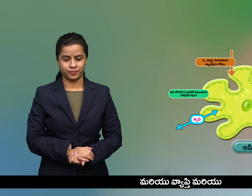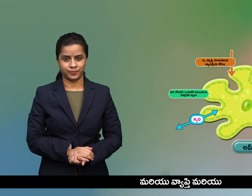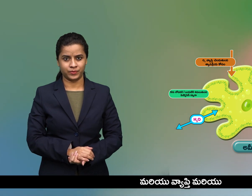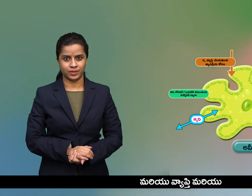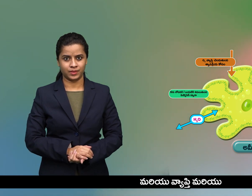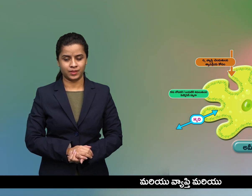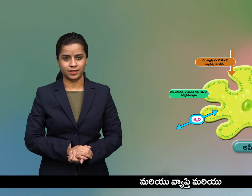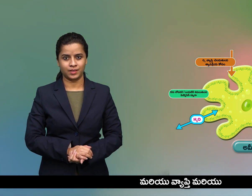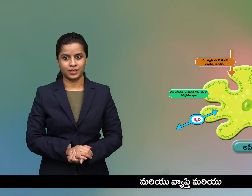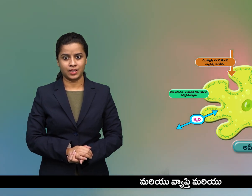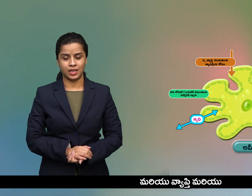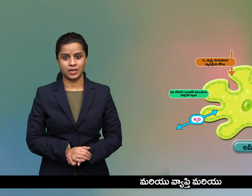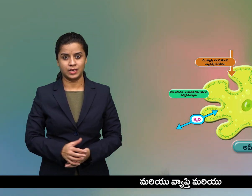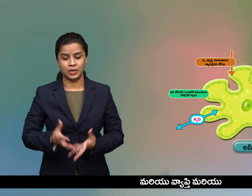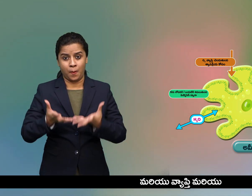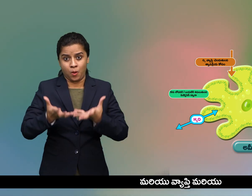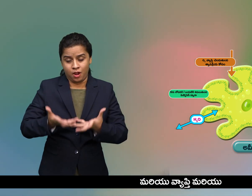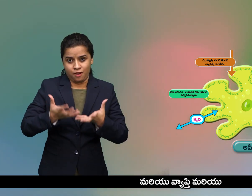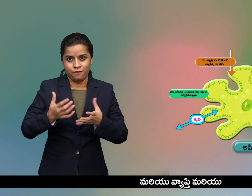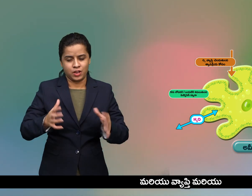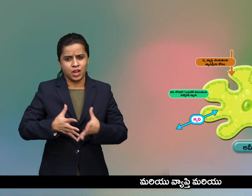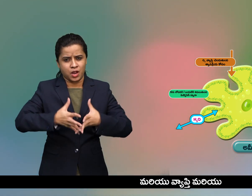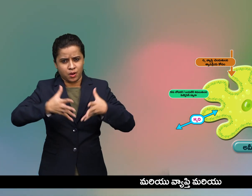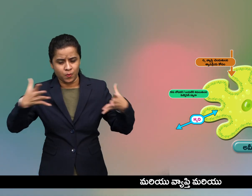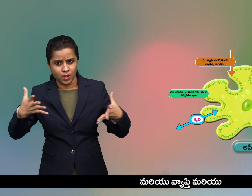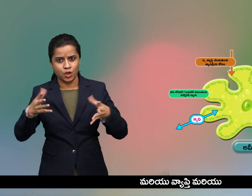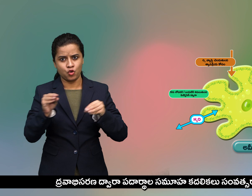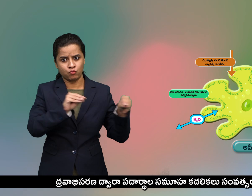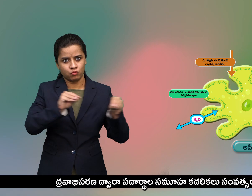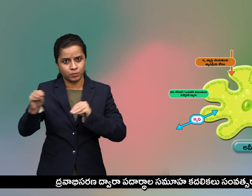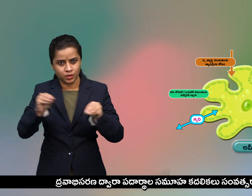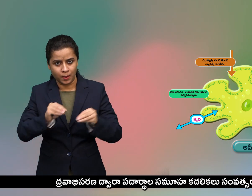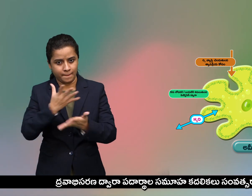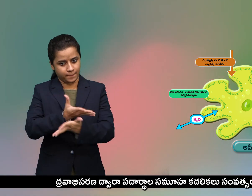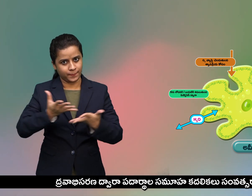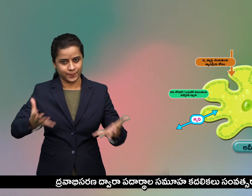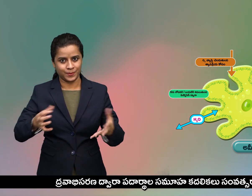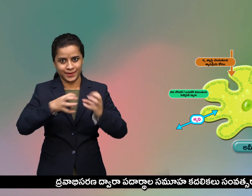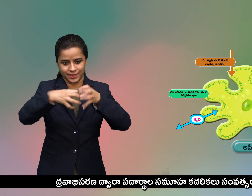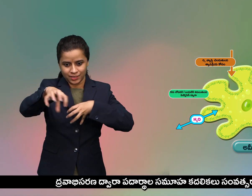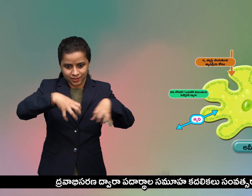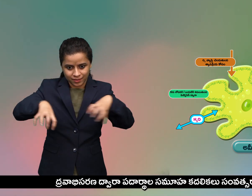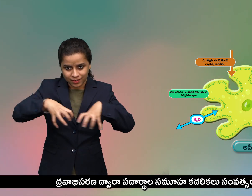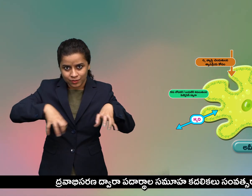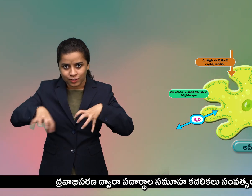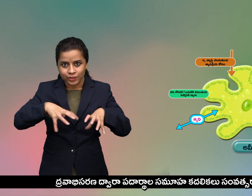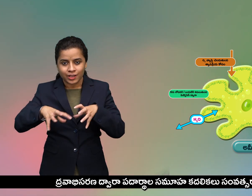మరియు వ్యాప్తి మరియు ద్రవాభిసరణ ద్వారా పదార్థాల సమూహ కదలికలు సంవత్సరాలు